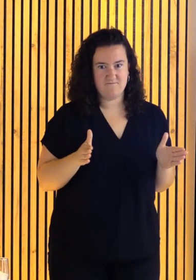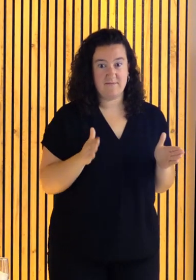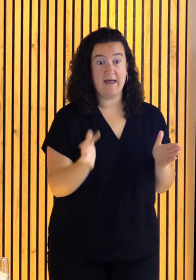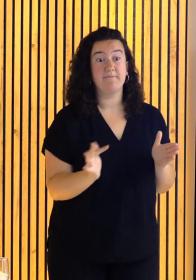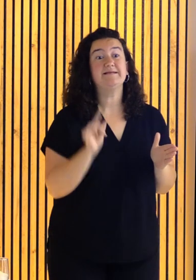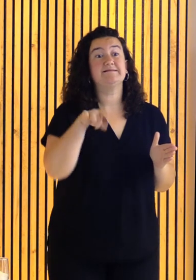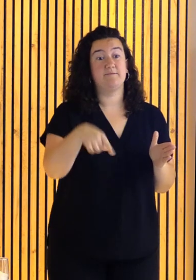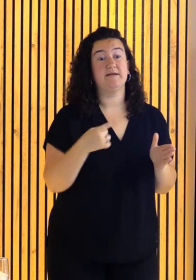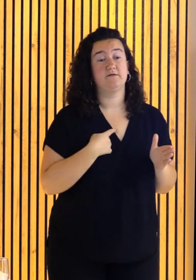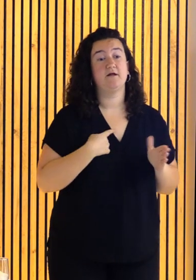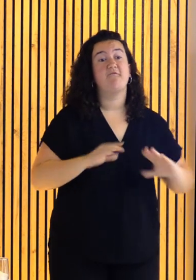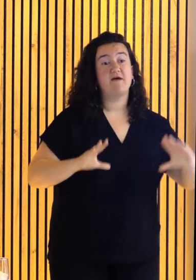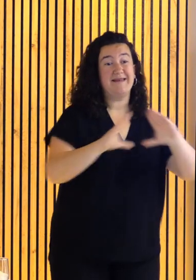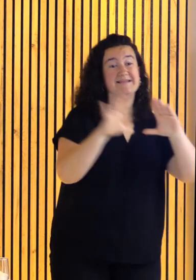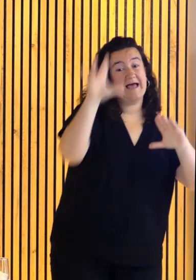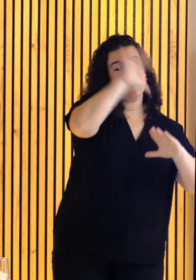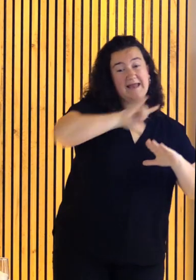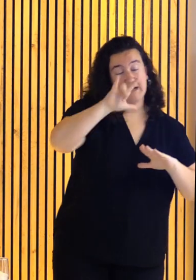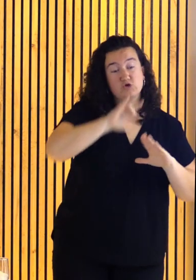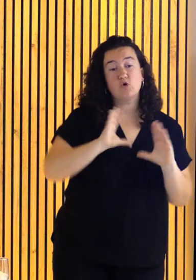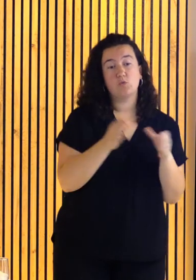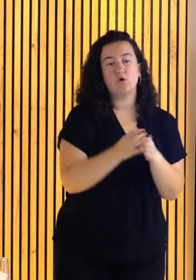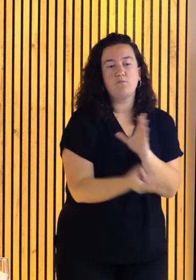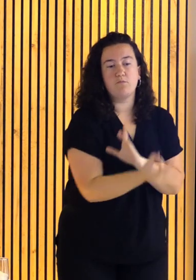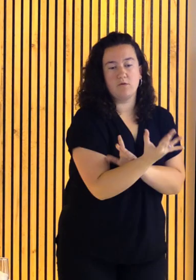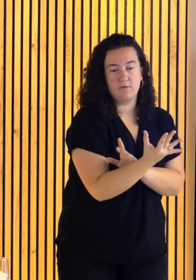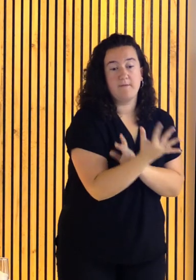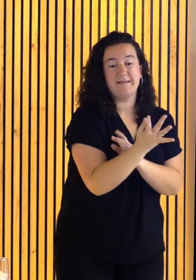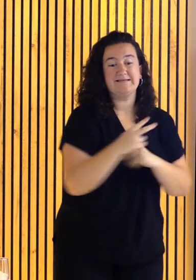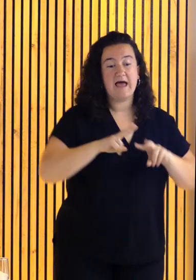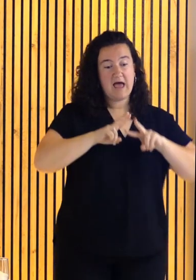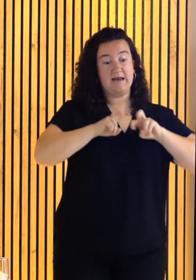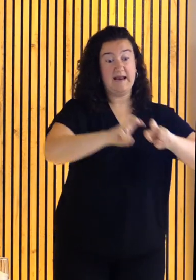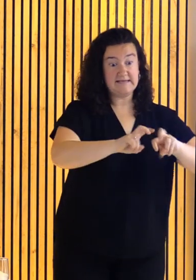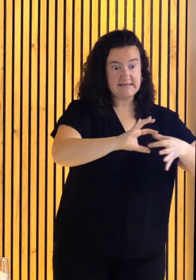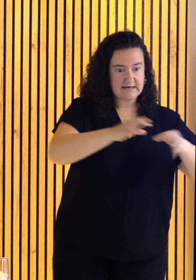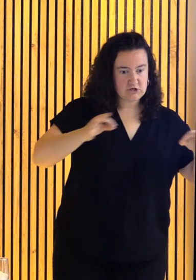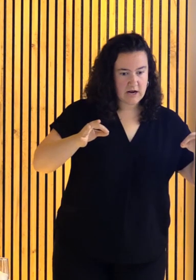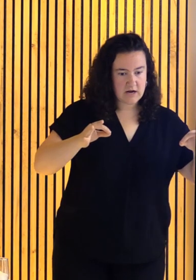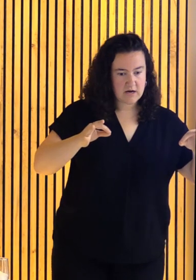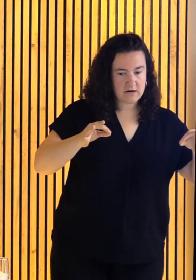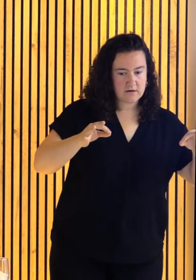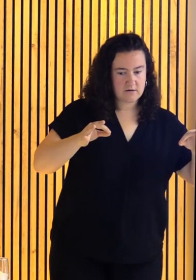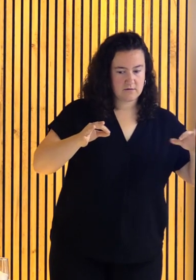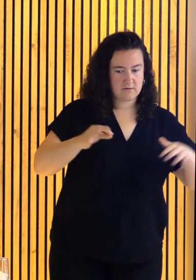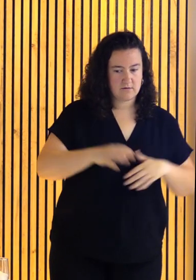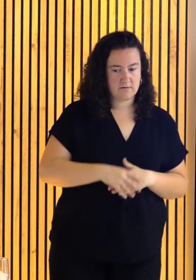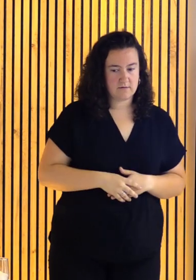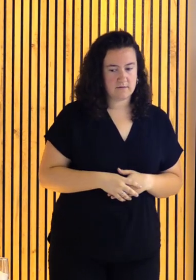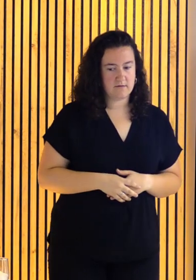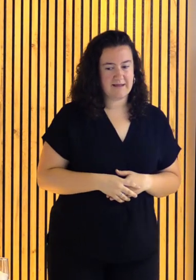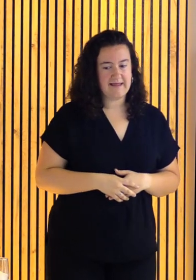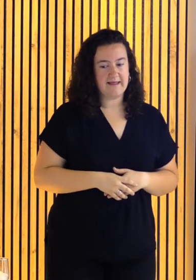batek, eta haien analizi interseksionala, dekonolizazioaren, arrazagatiko